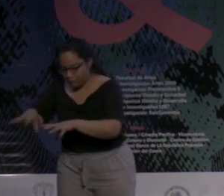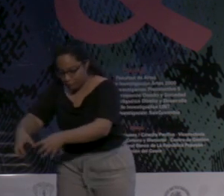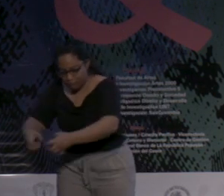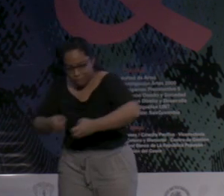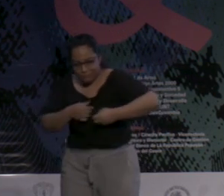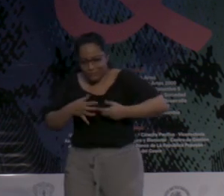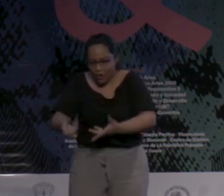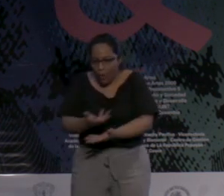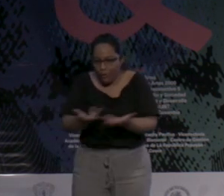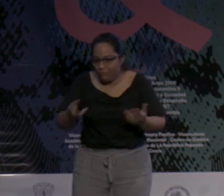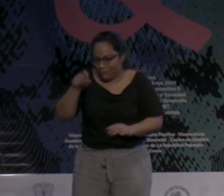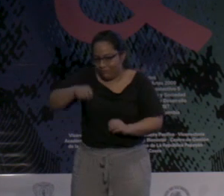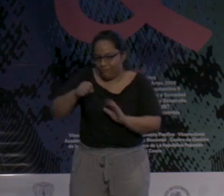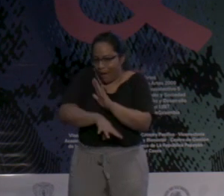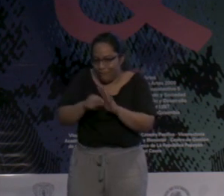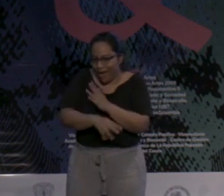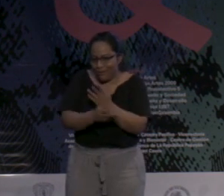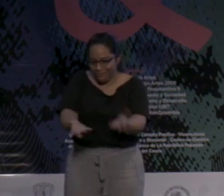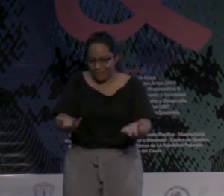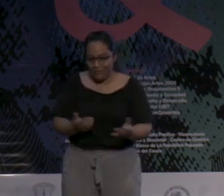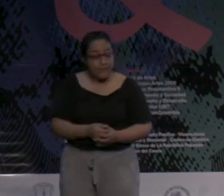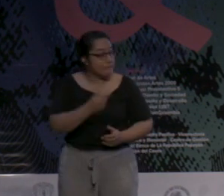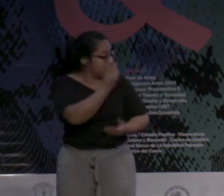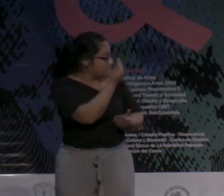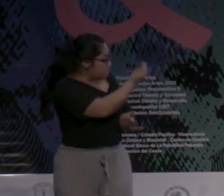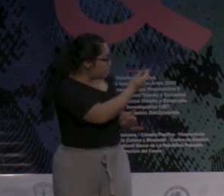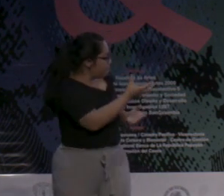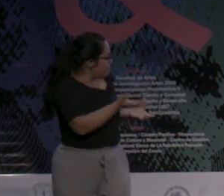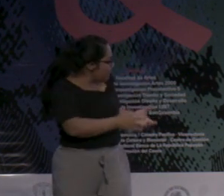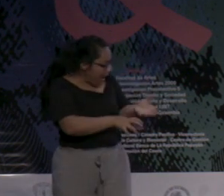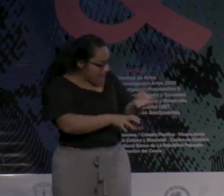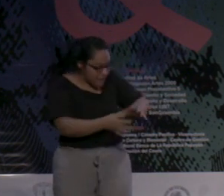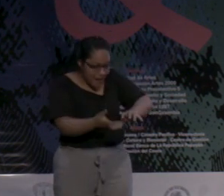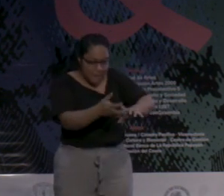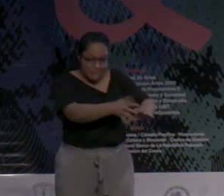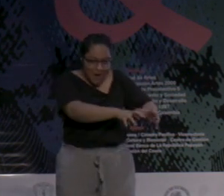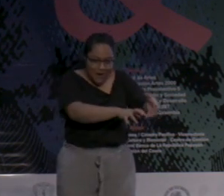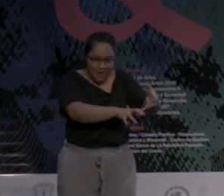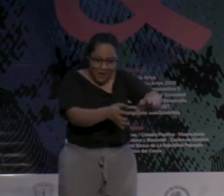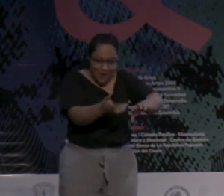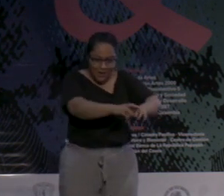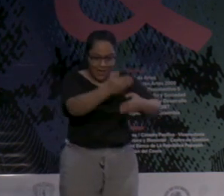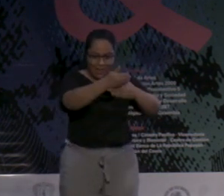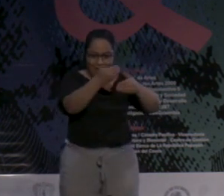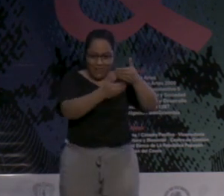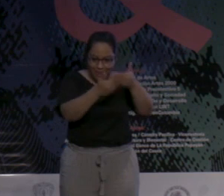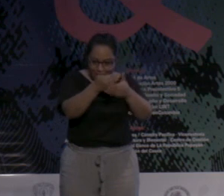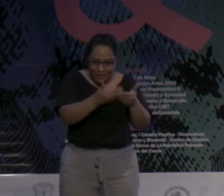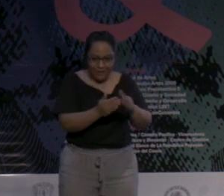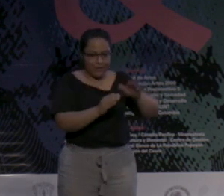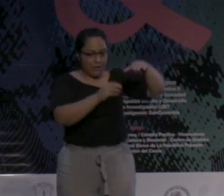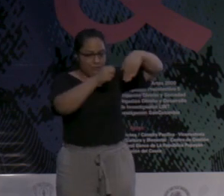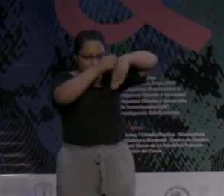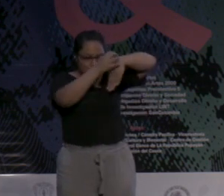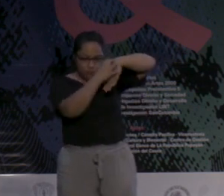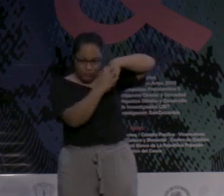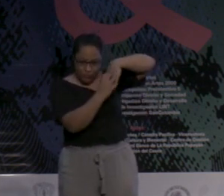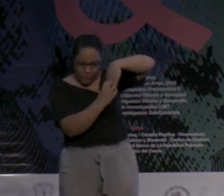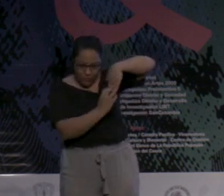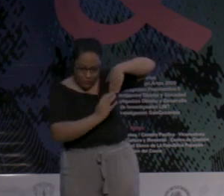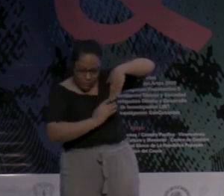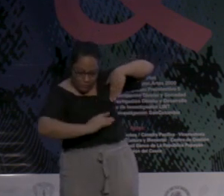Fanny, porque es más importante que este material haga una casa que haga una obra de arte. Pero cuando Fanny ya no necesite nada más y ya